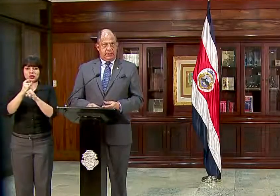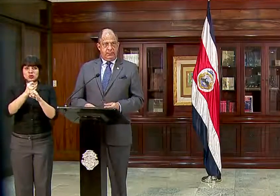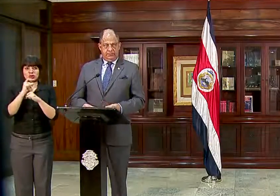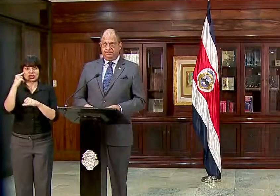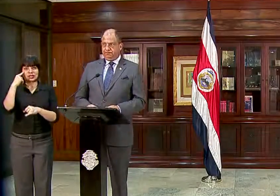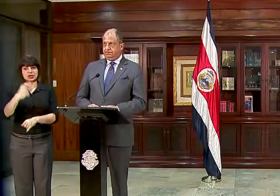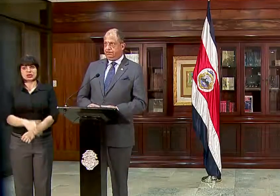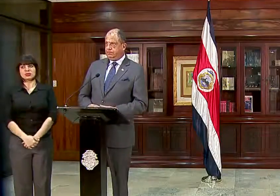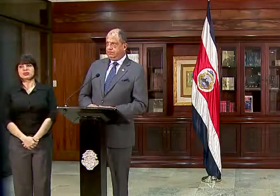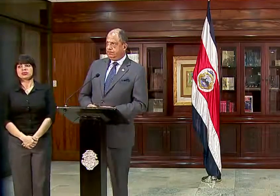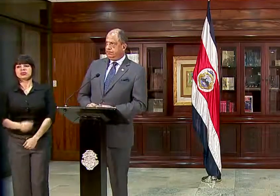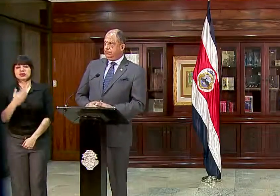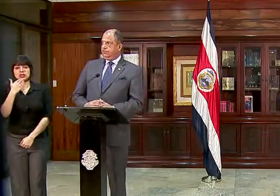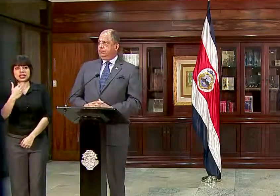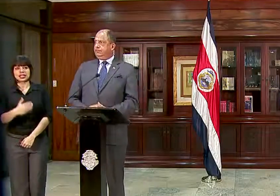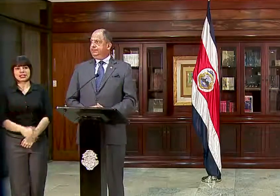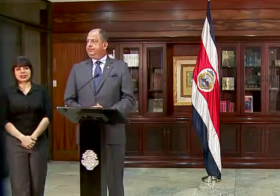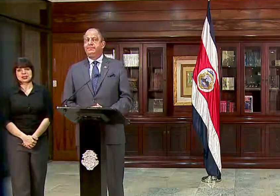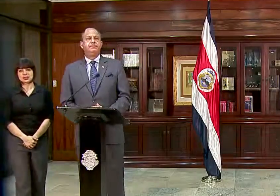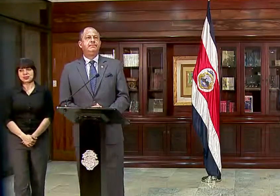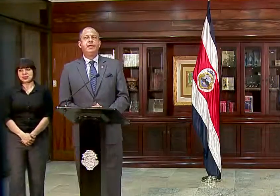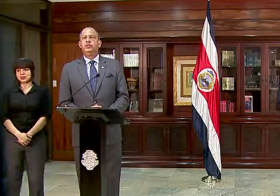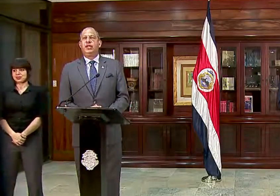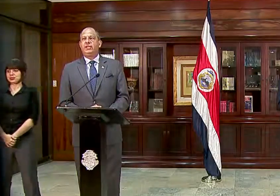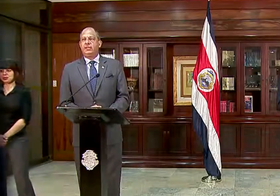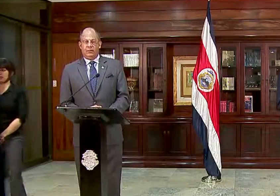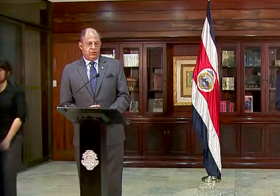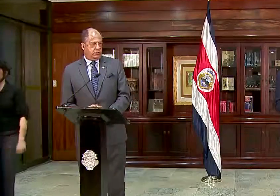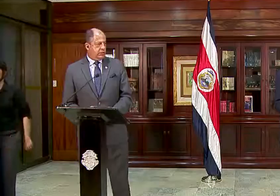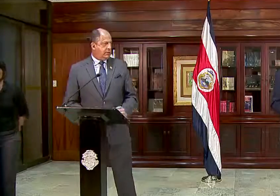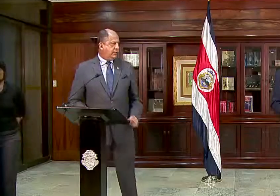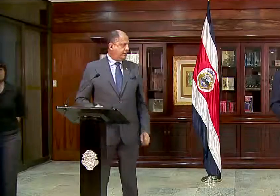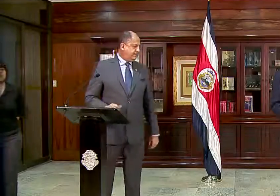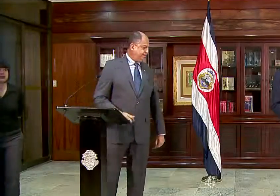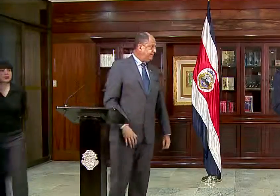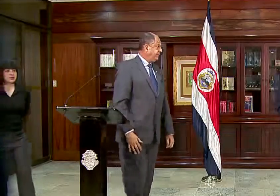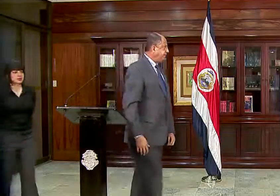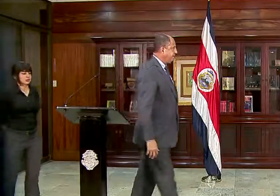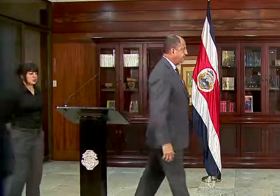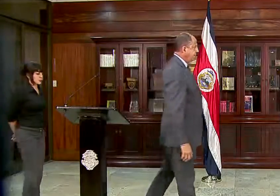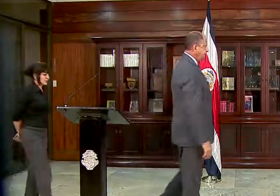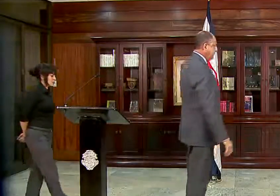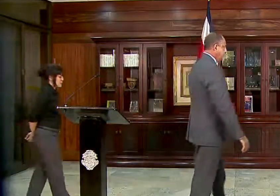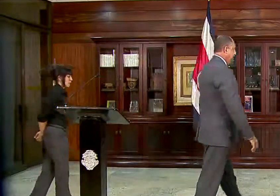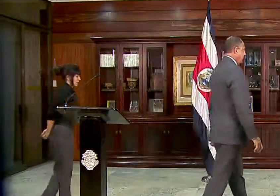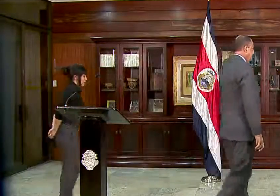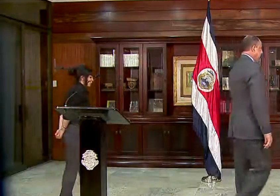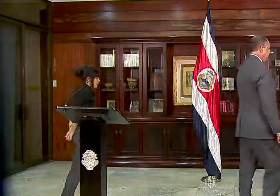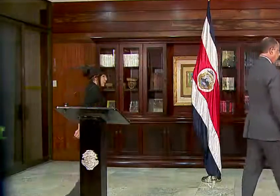instituciones del Estado. Muchas gracias, muy buenas tardes, colegas. Muchas gracias a todos. Bueno, gracias.